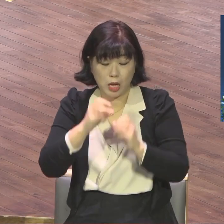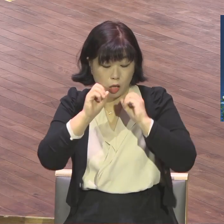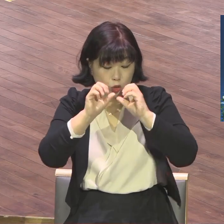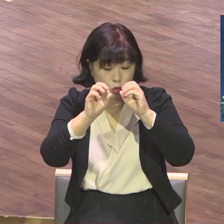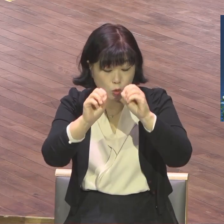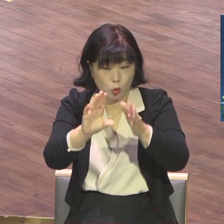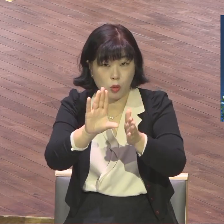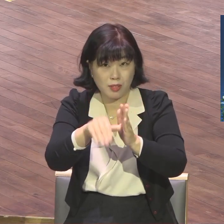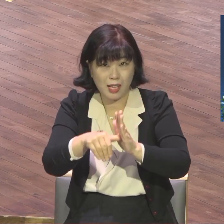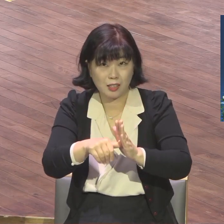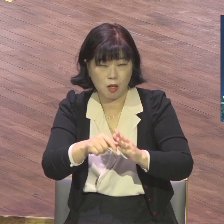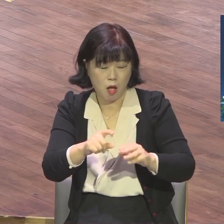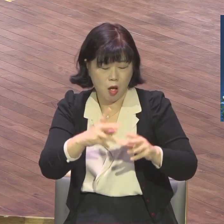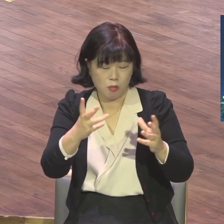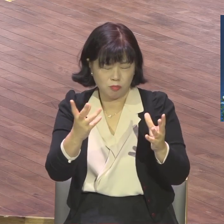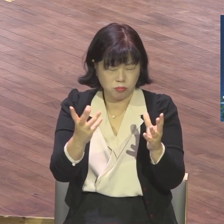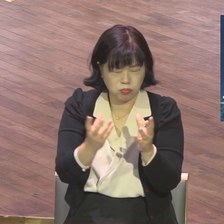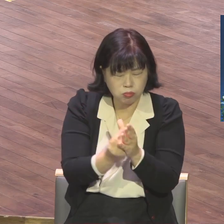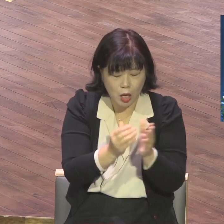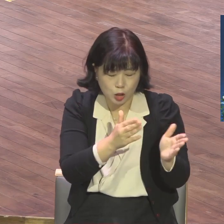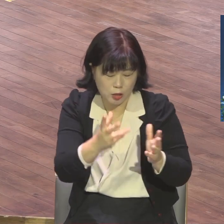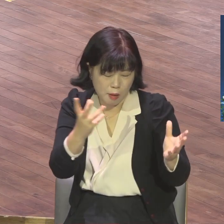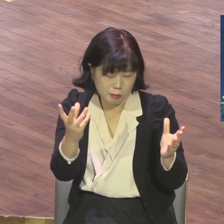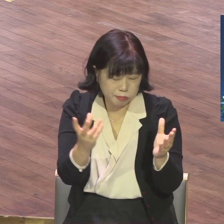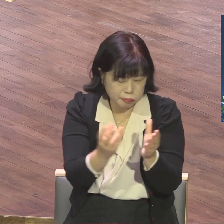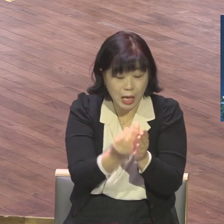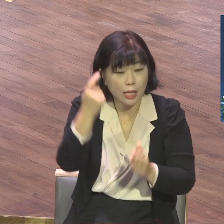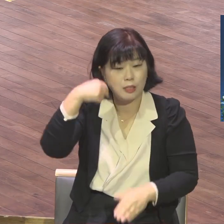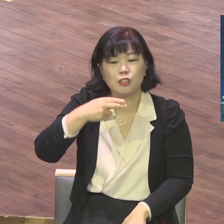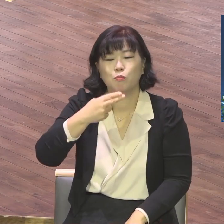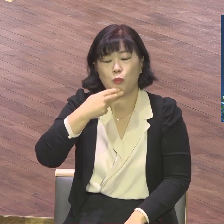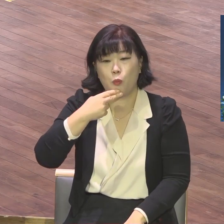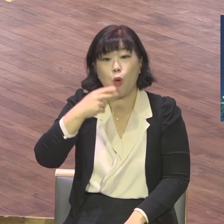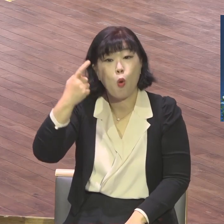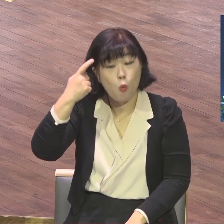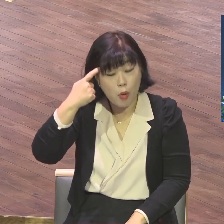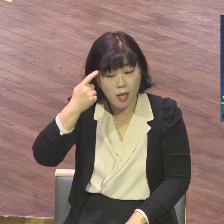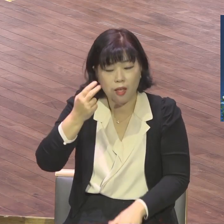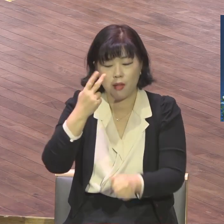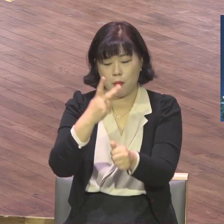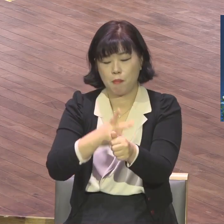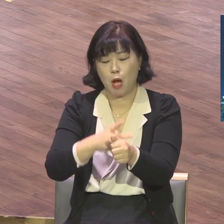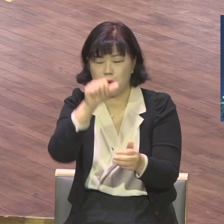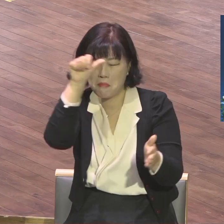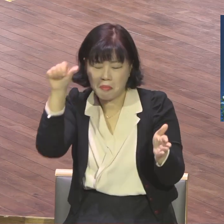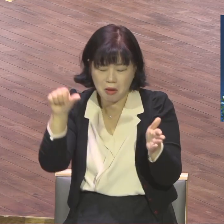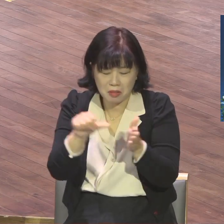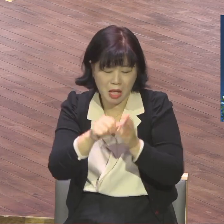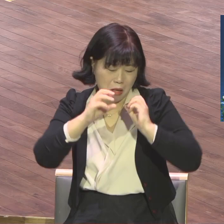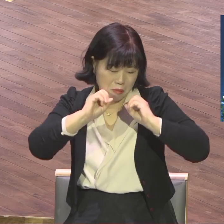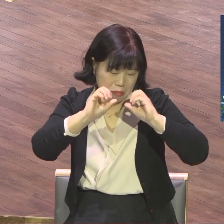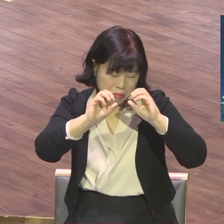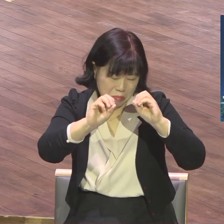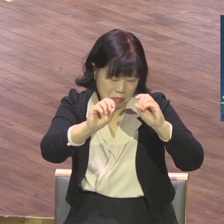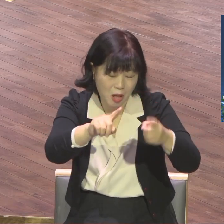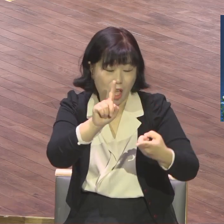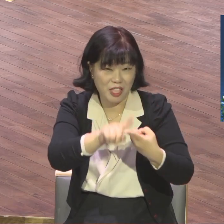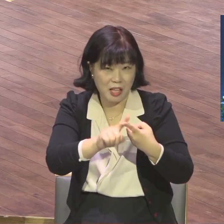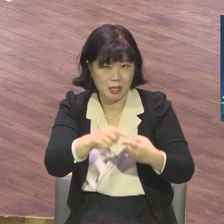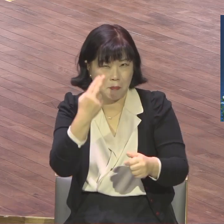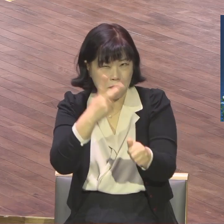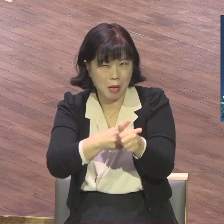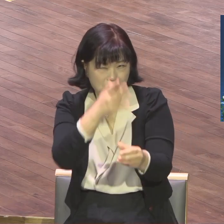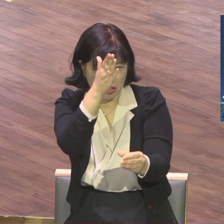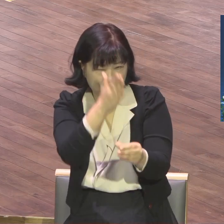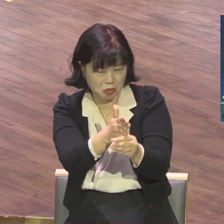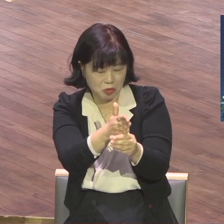어떤 전기를 소개하기 위한 것이 아니라 복음을 땅끝까지 전하시는 성령의